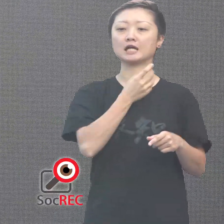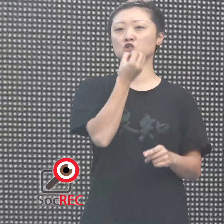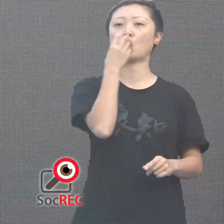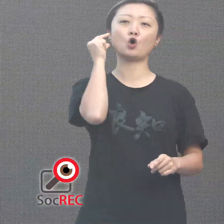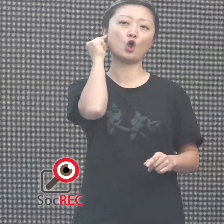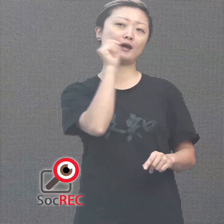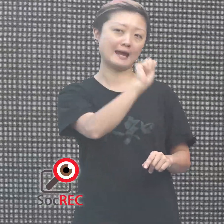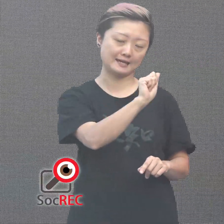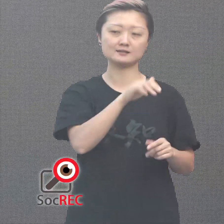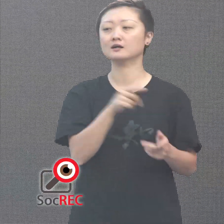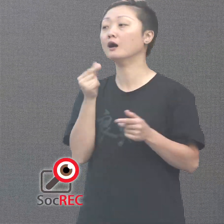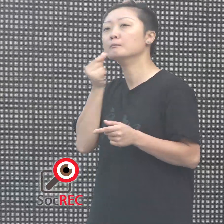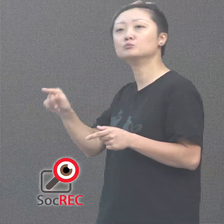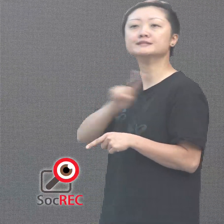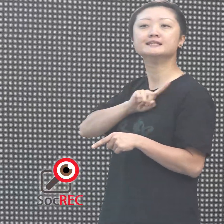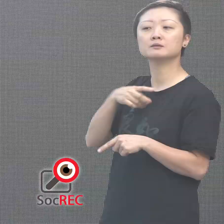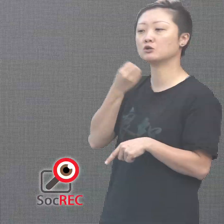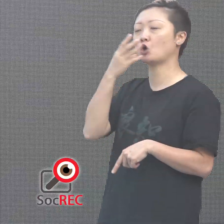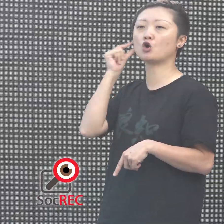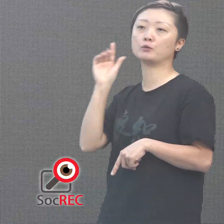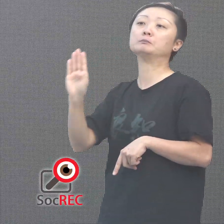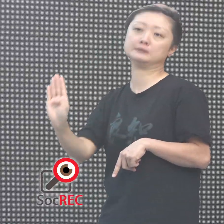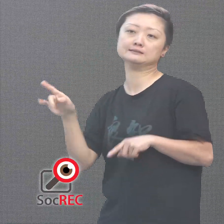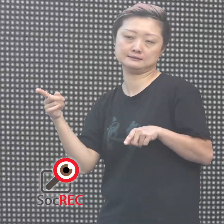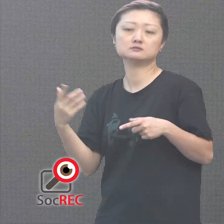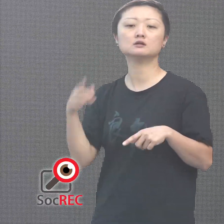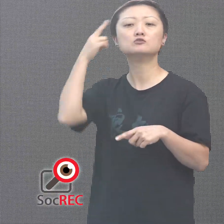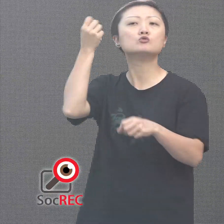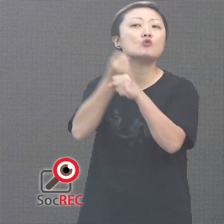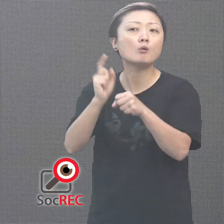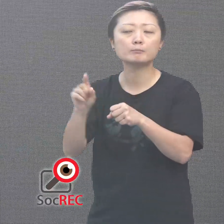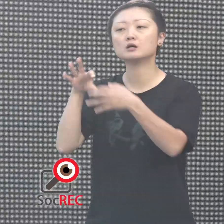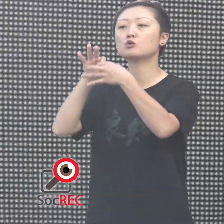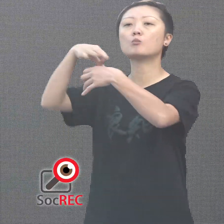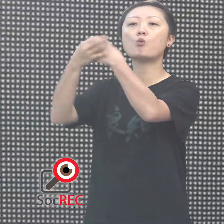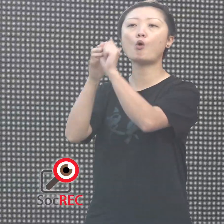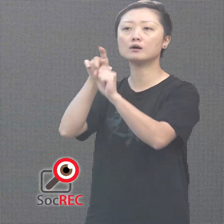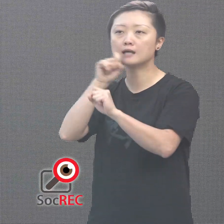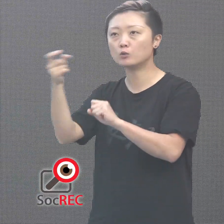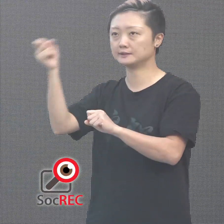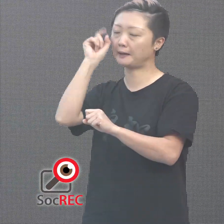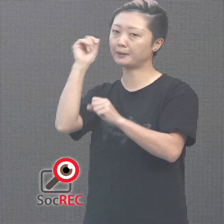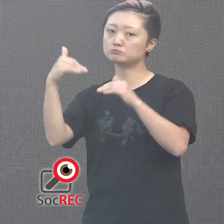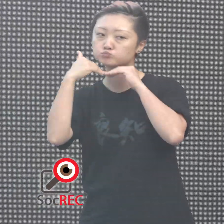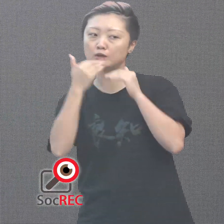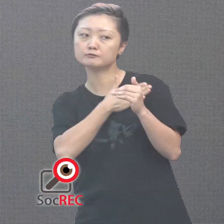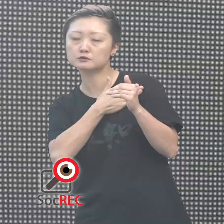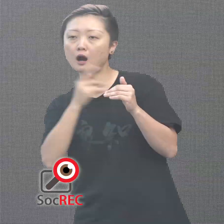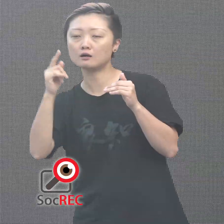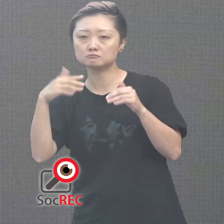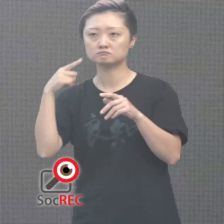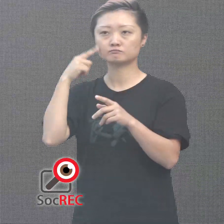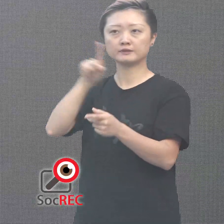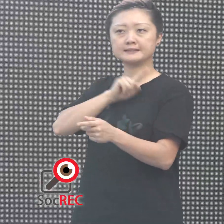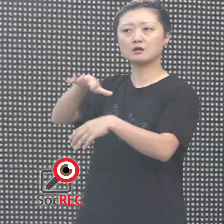我哋就向呢一個嘅聯合國底下有一個叫做 special procedure， 佢咧就有一啲特別觀察員係獨立於佢哋嘅即係自